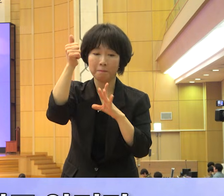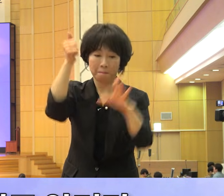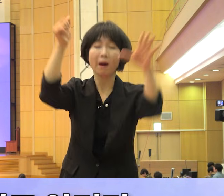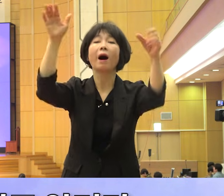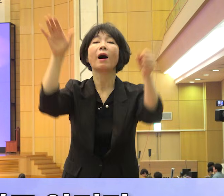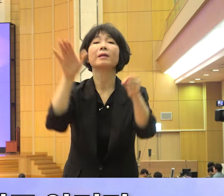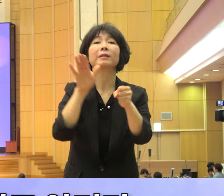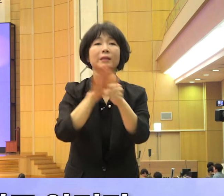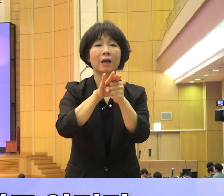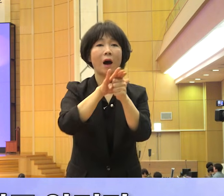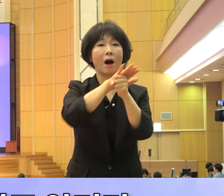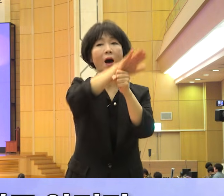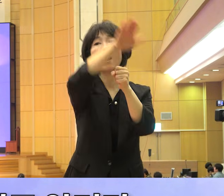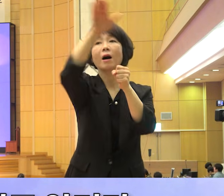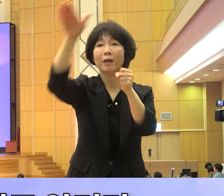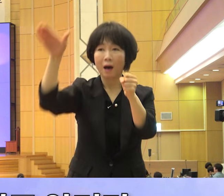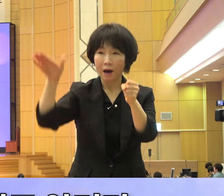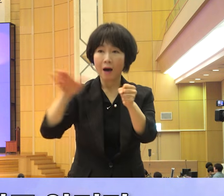주님만